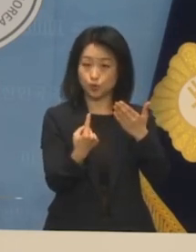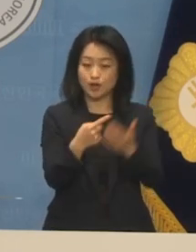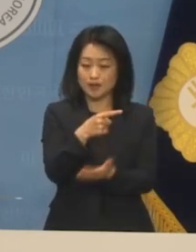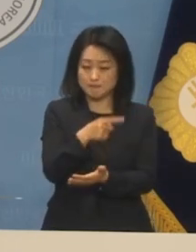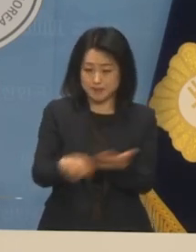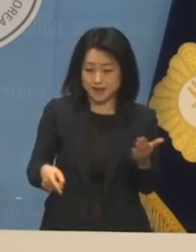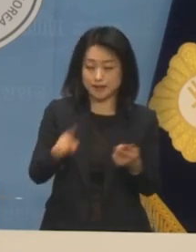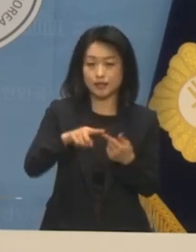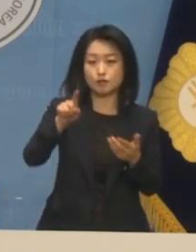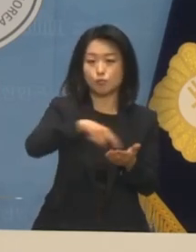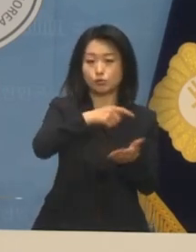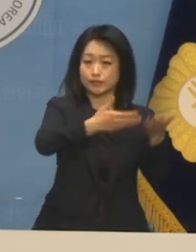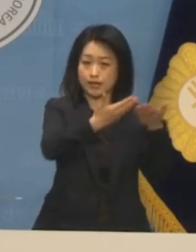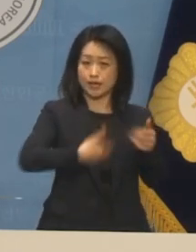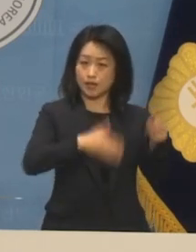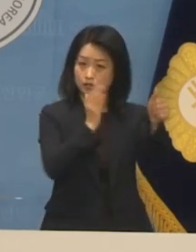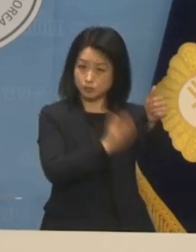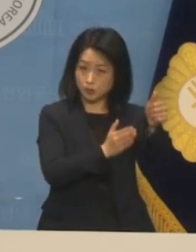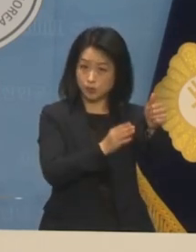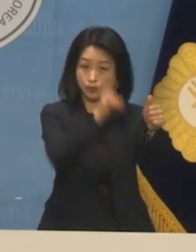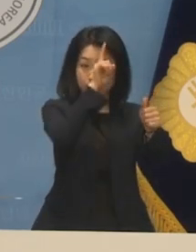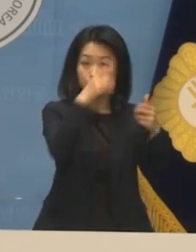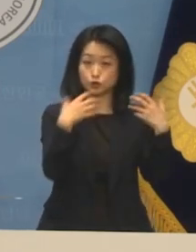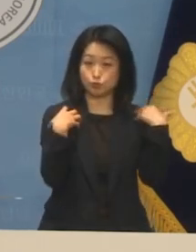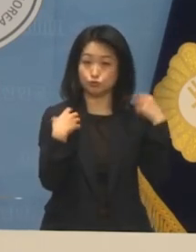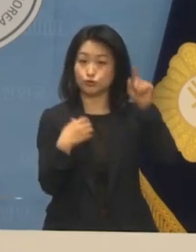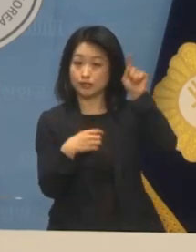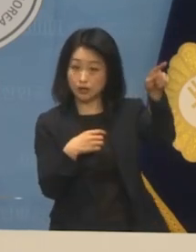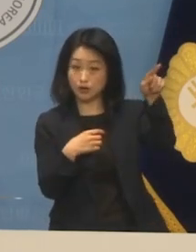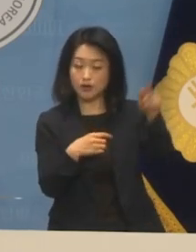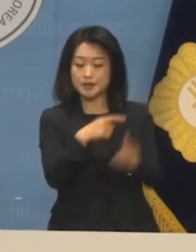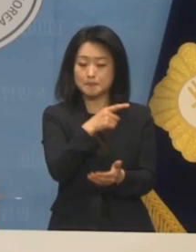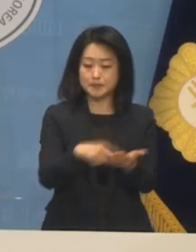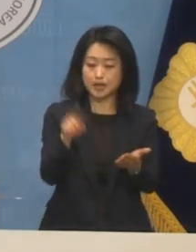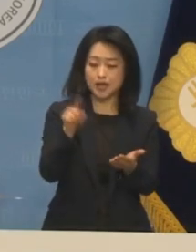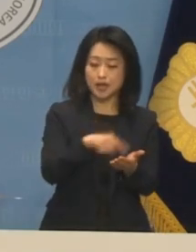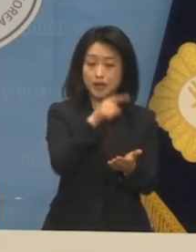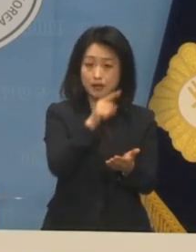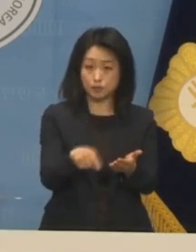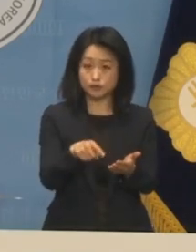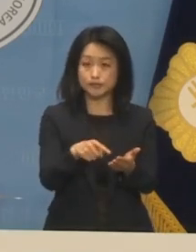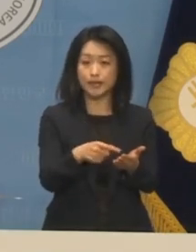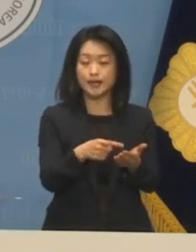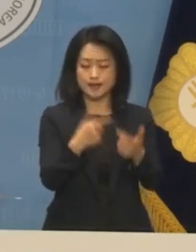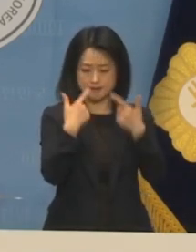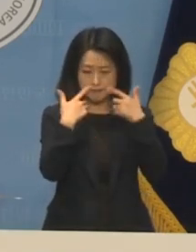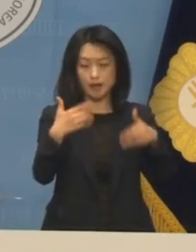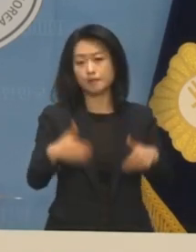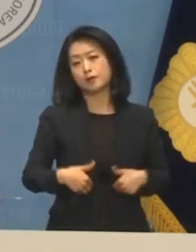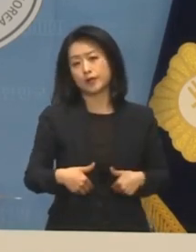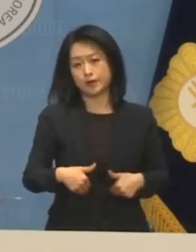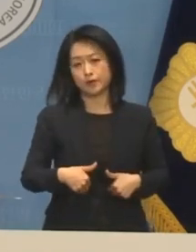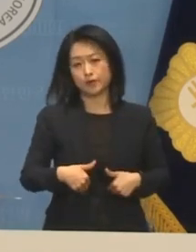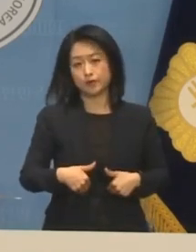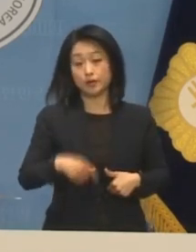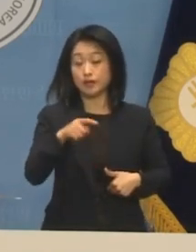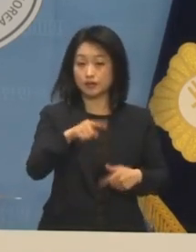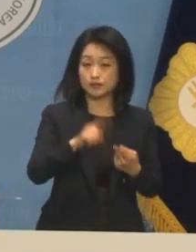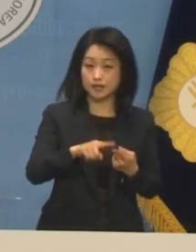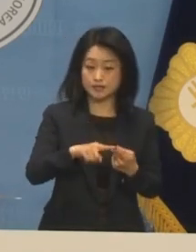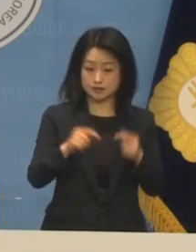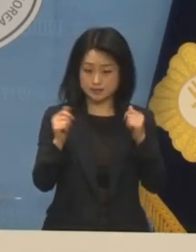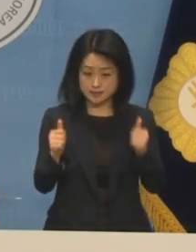손해배상 책임에 따라서 정보 주체가 손해배상 청구가 가능한 일입니다. 이 규정은